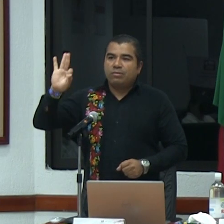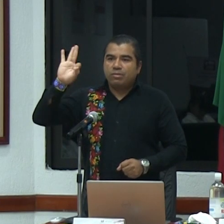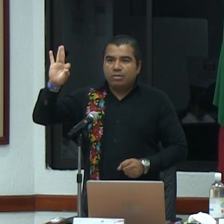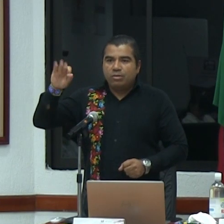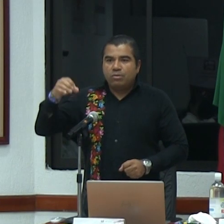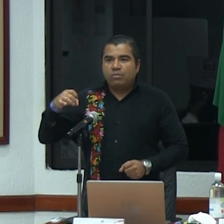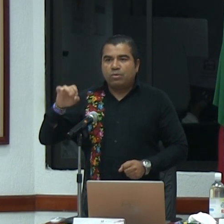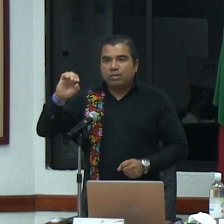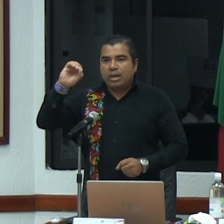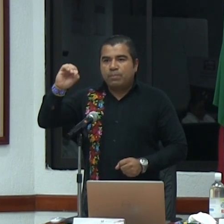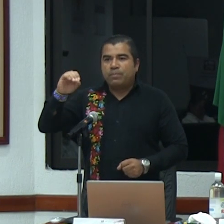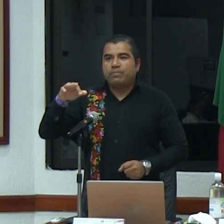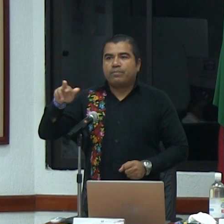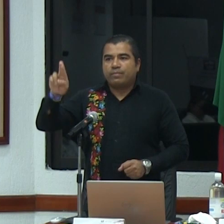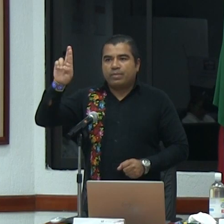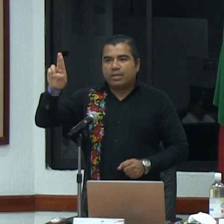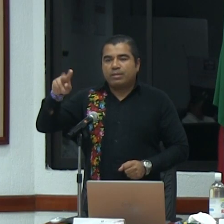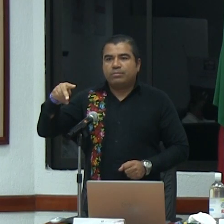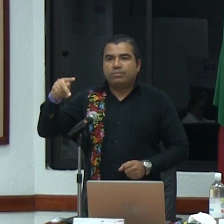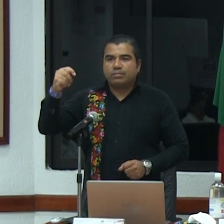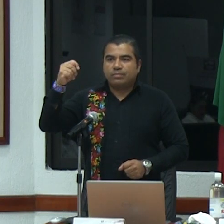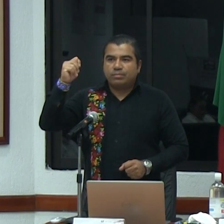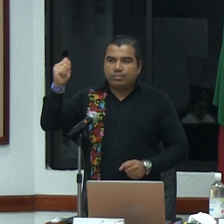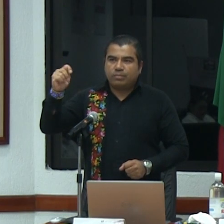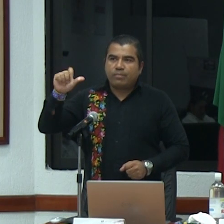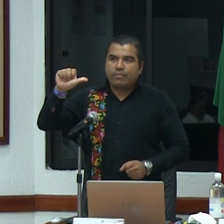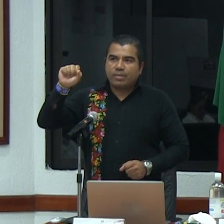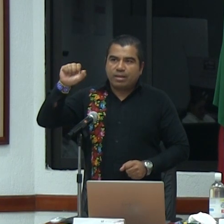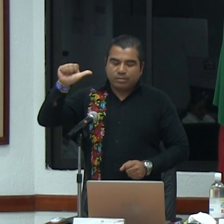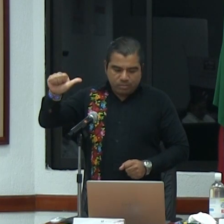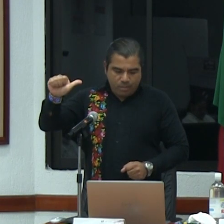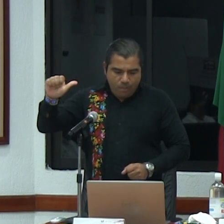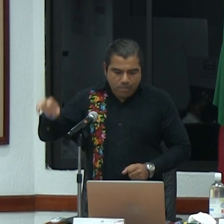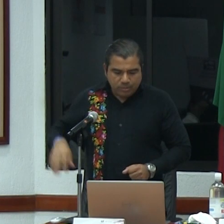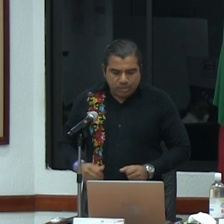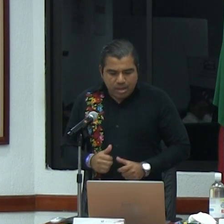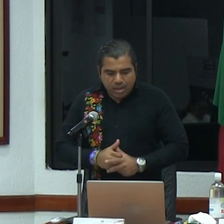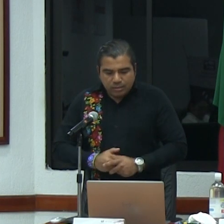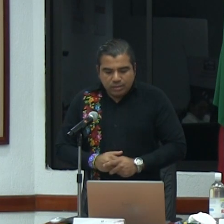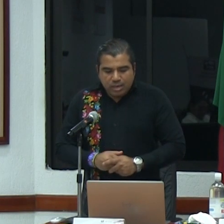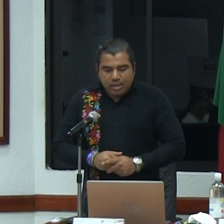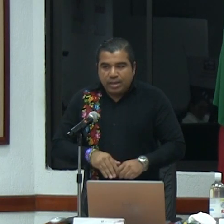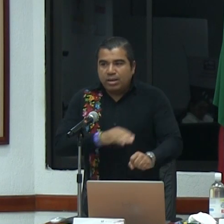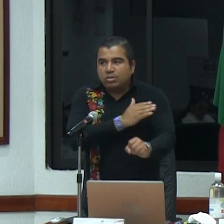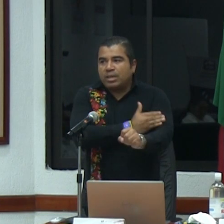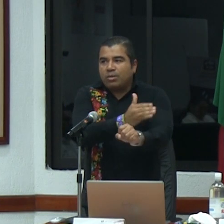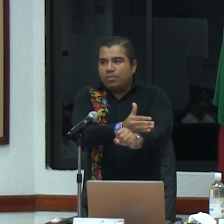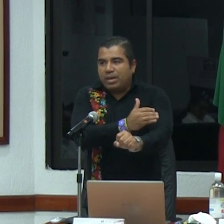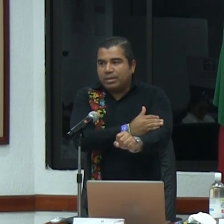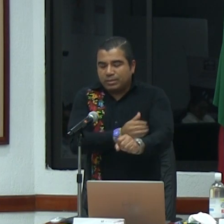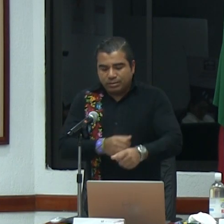portado, que nos acompañe.